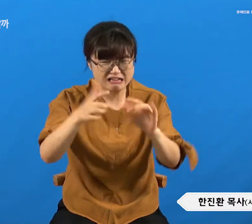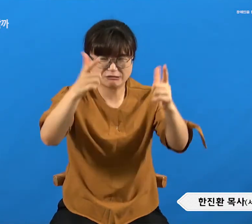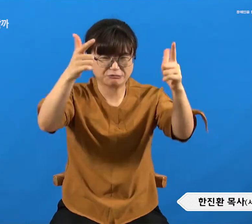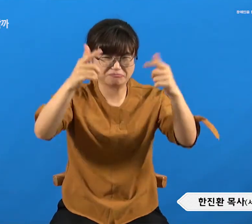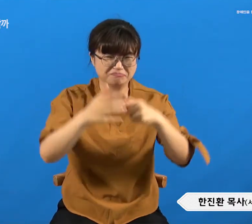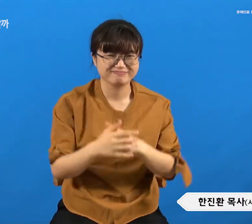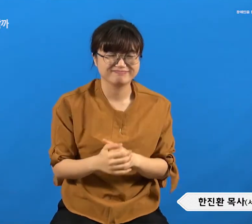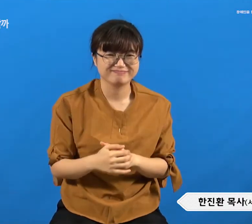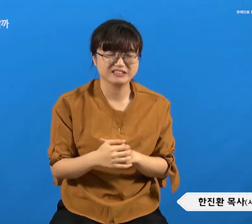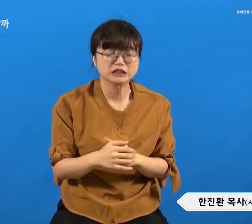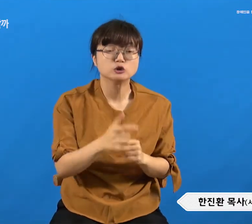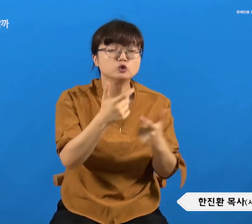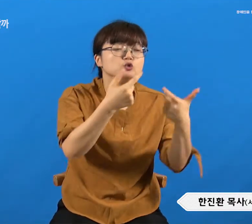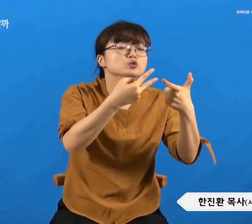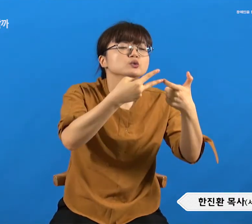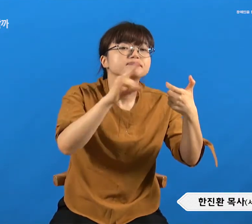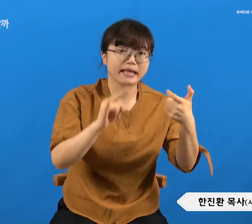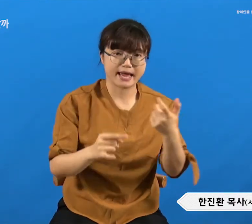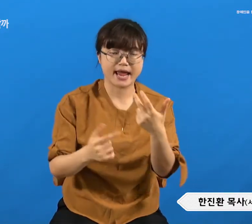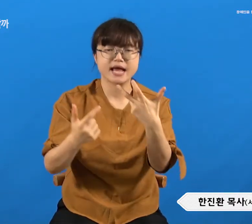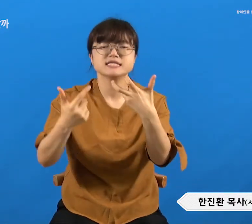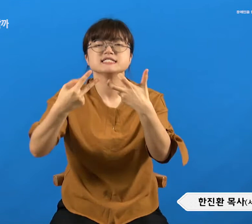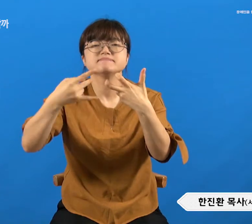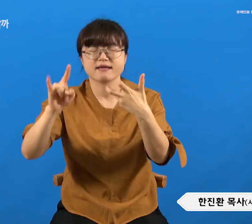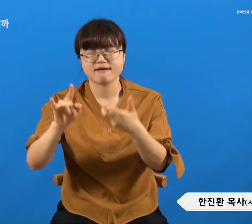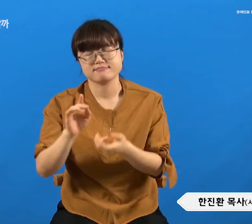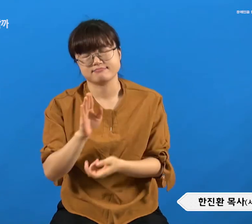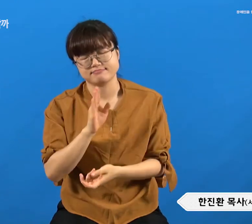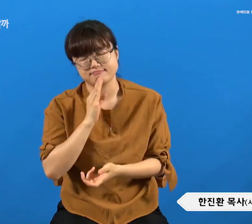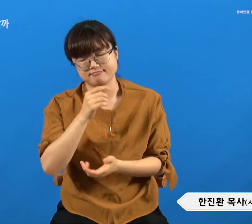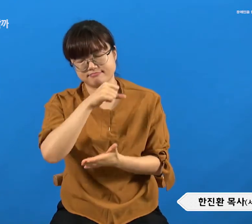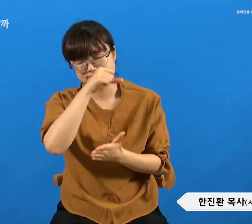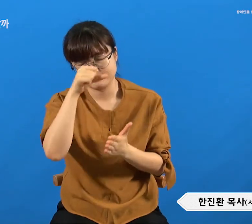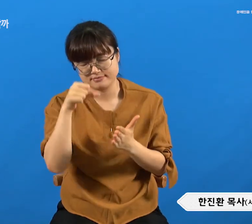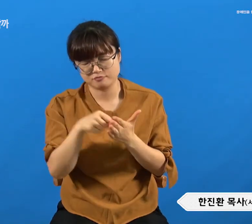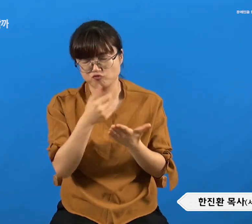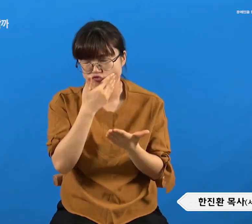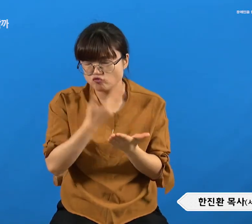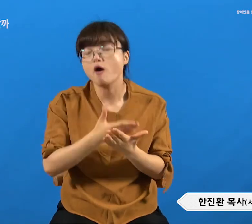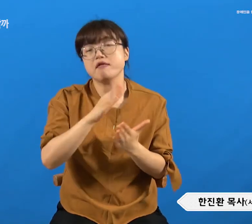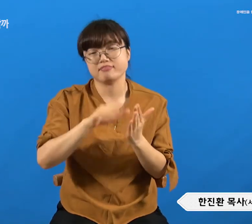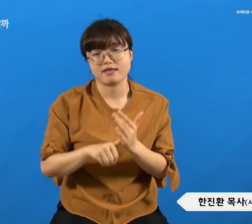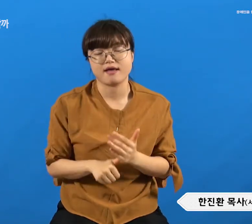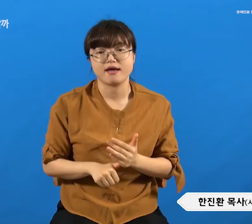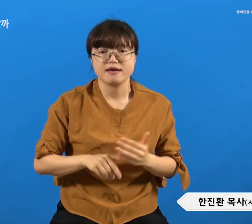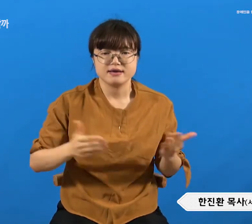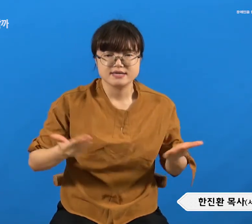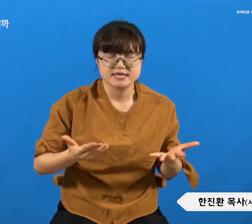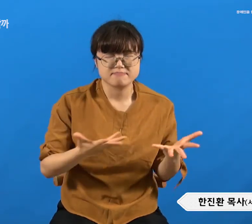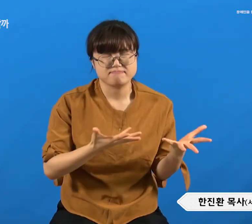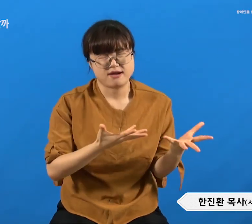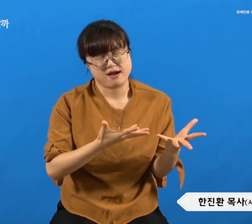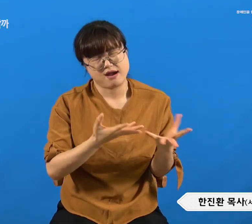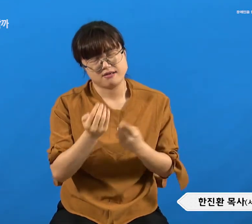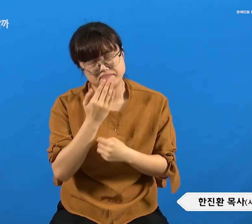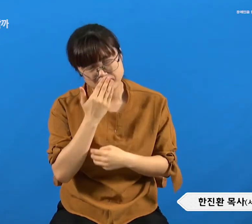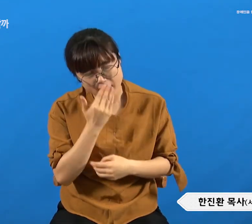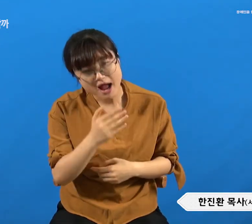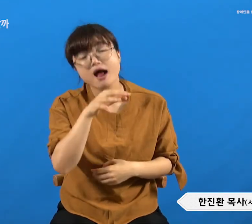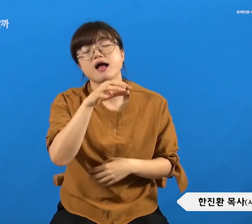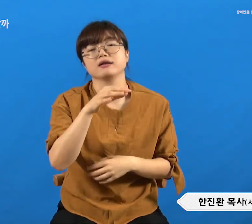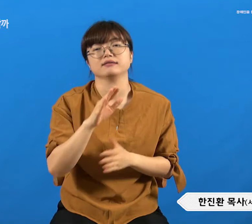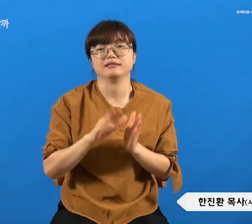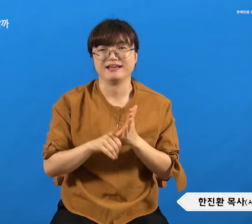말씀. 60대, 70대가 인생의 황금기입니다. 일을 가장 왕성하게 할